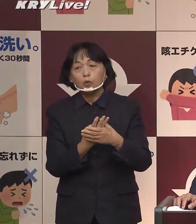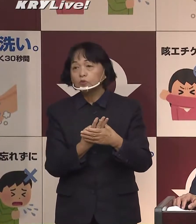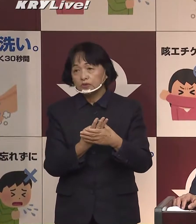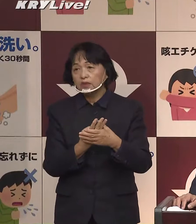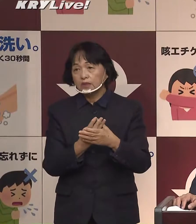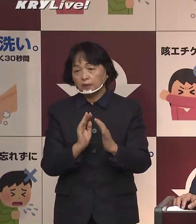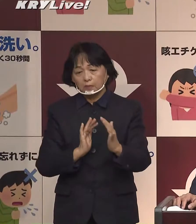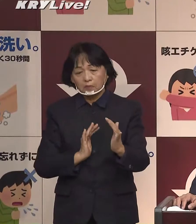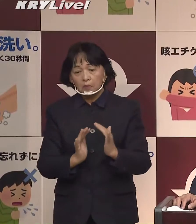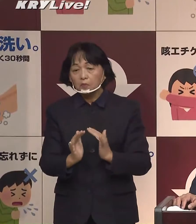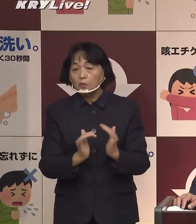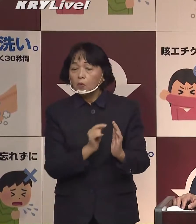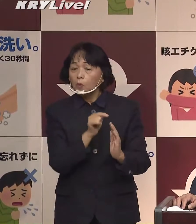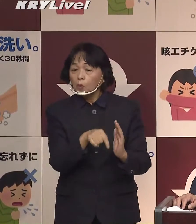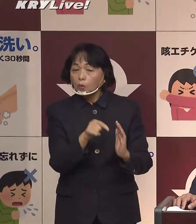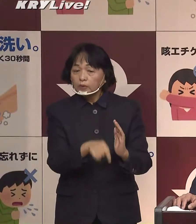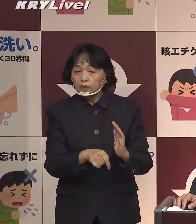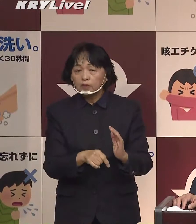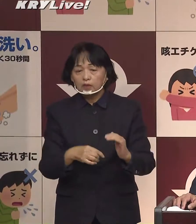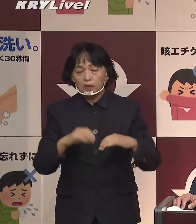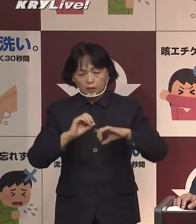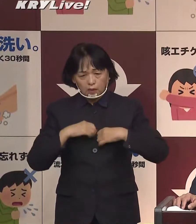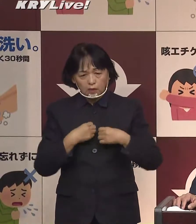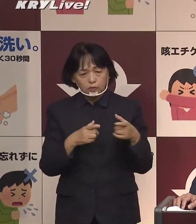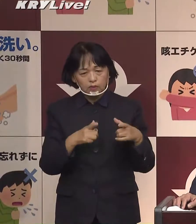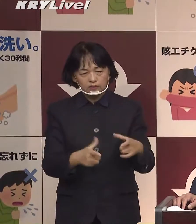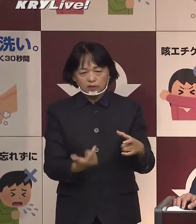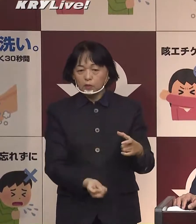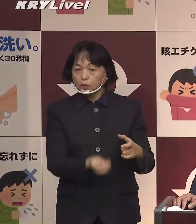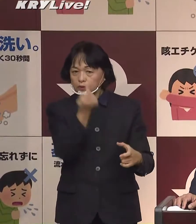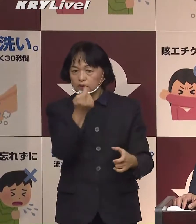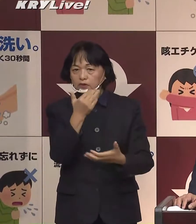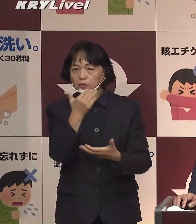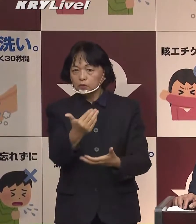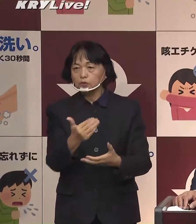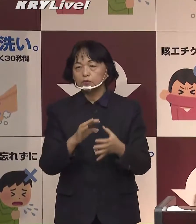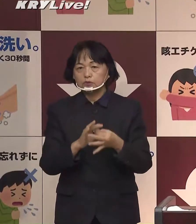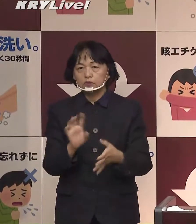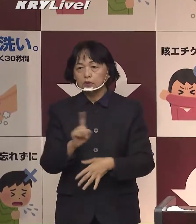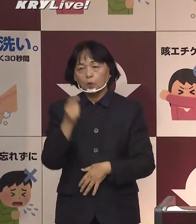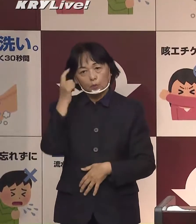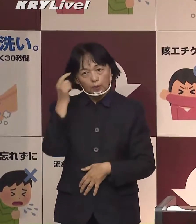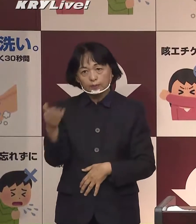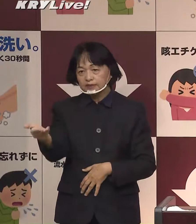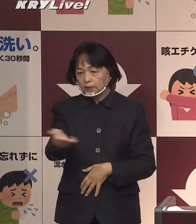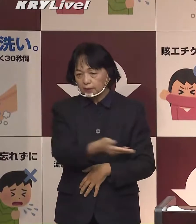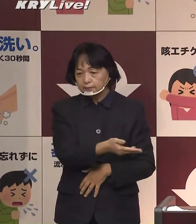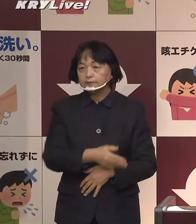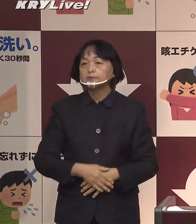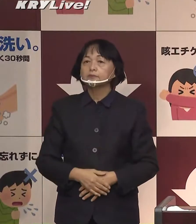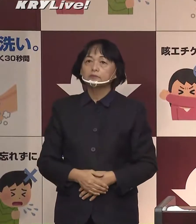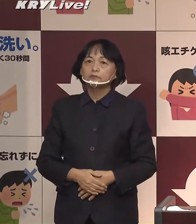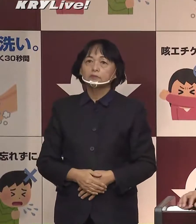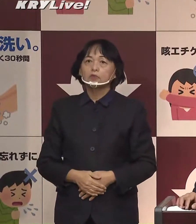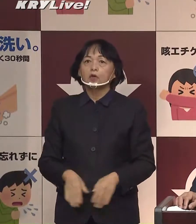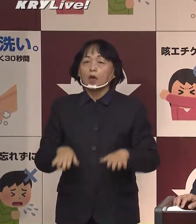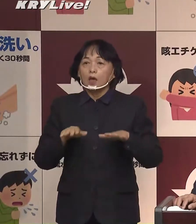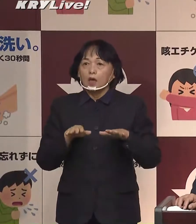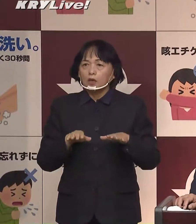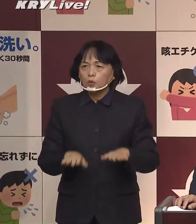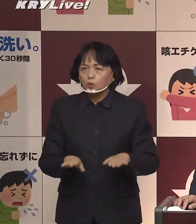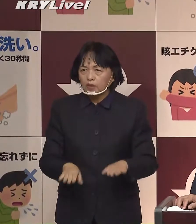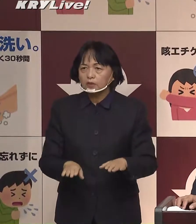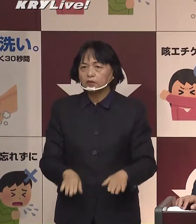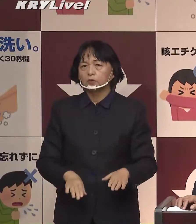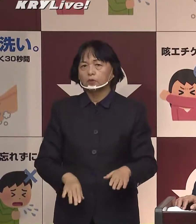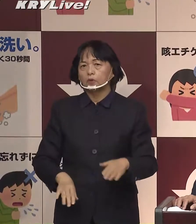こういうクラスターが発生したときについて、どのような施策でいらっしゃいますか。 そうですね、こうした事例が発生したことは大変残念